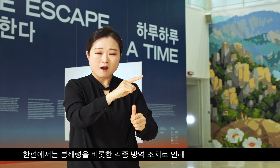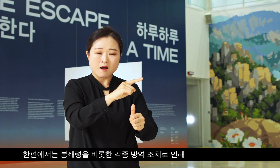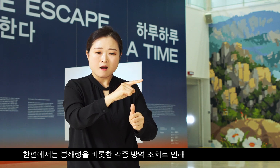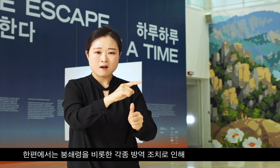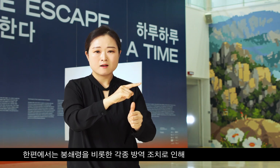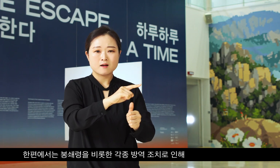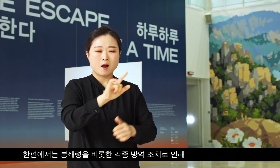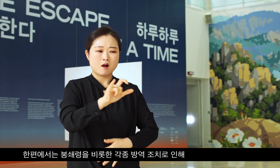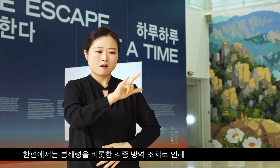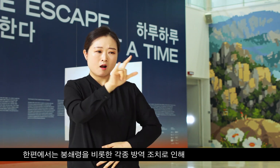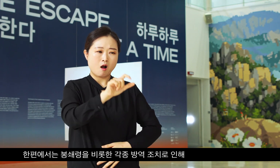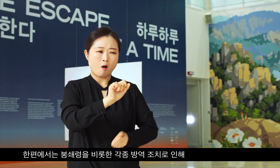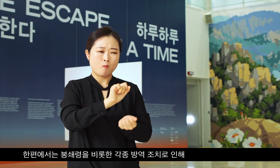각종 방역 조치로 인해